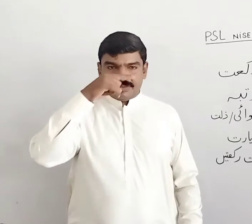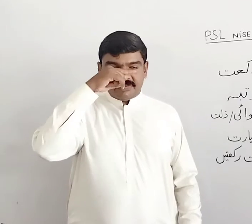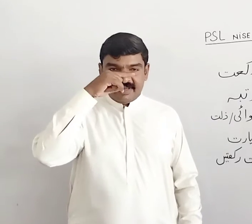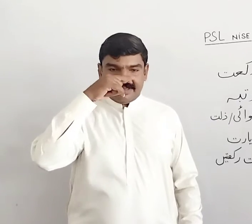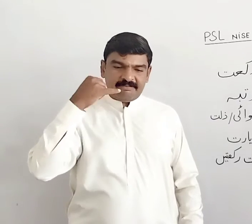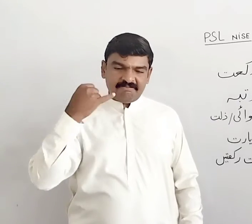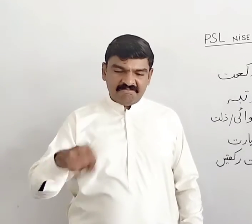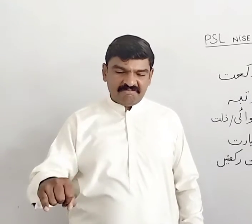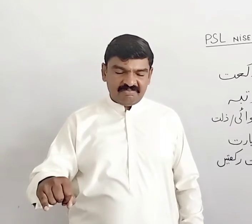रसवाई,